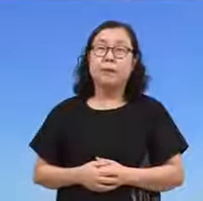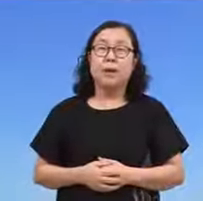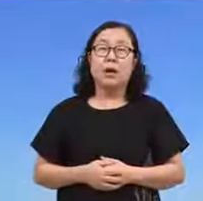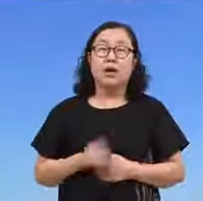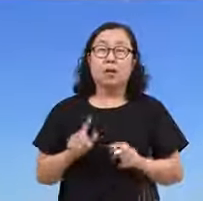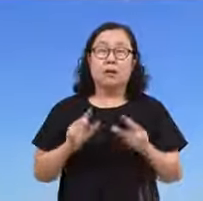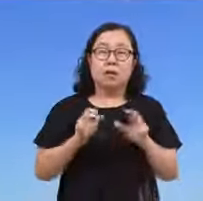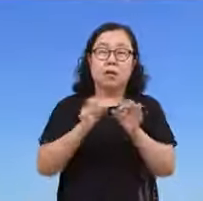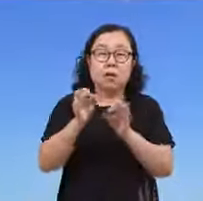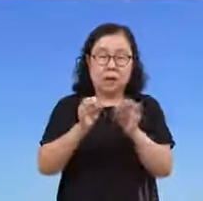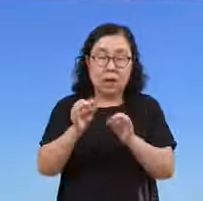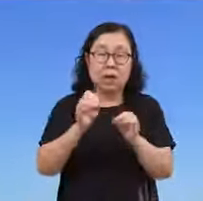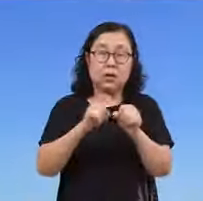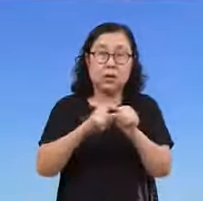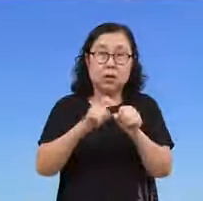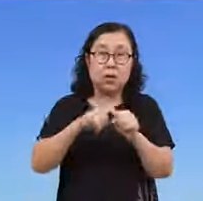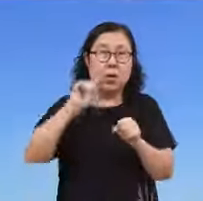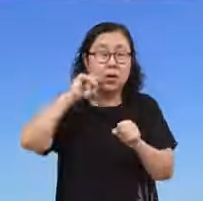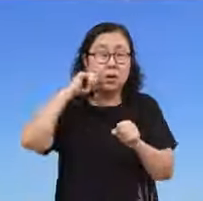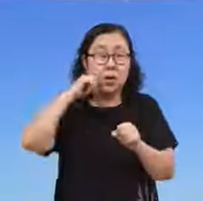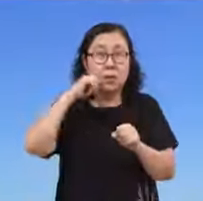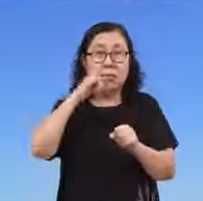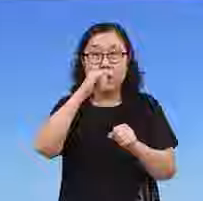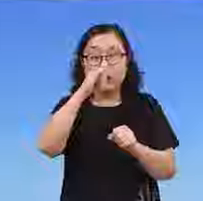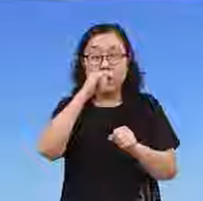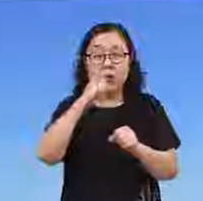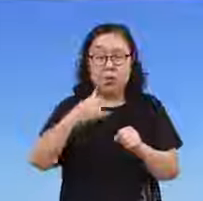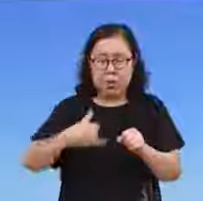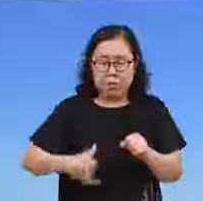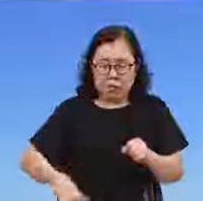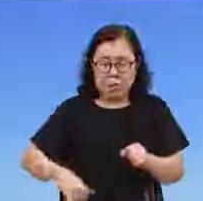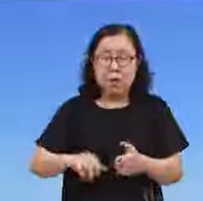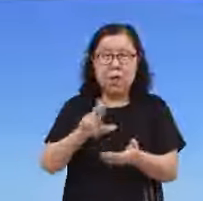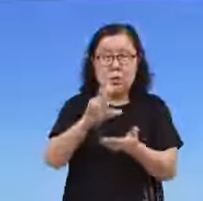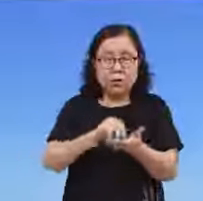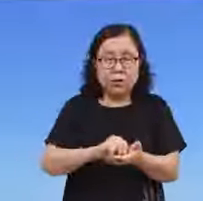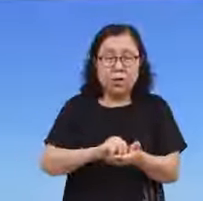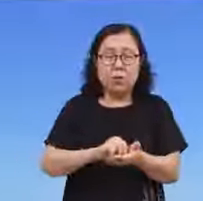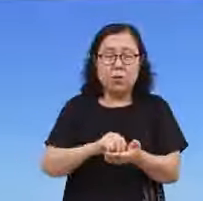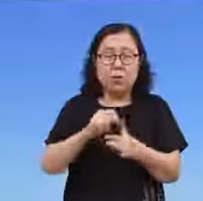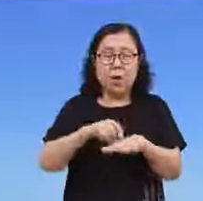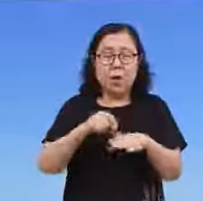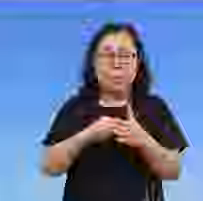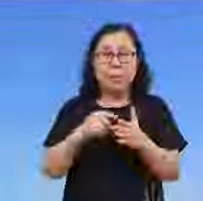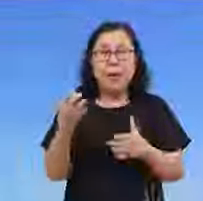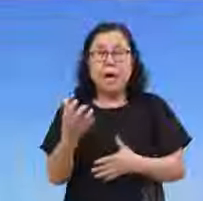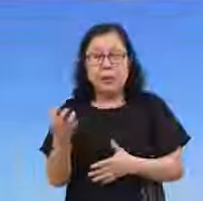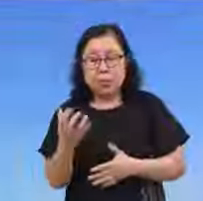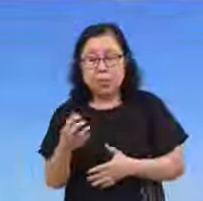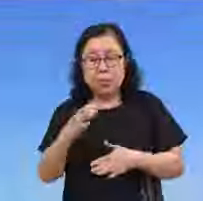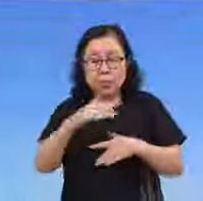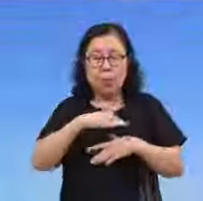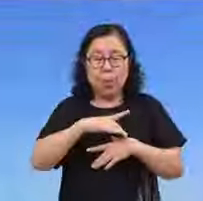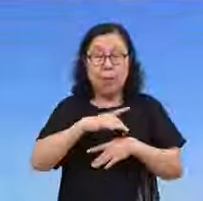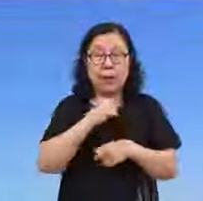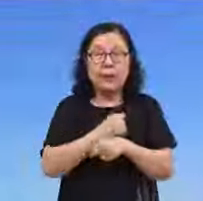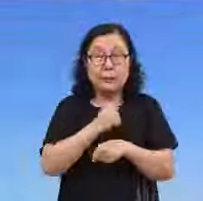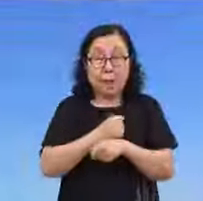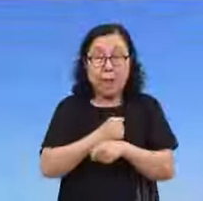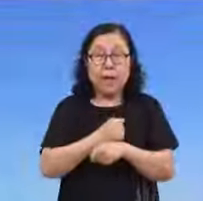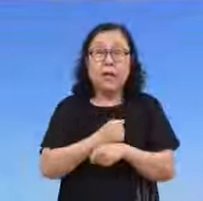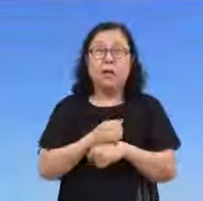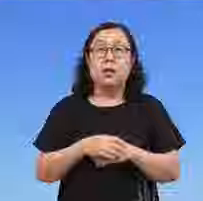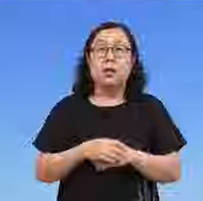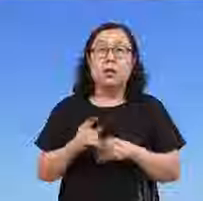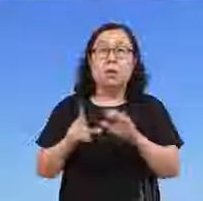이처럼 지금 경제적으로 고통당하고 이런저런 어려움을 겪고 자녀 문제로 지금 씨름하고 이런 것들도 우리를 두렵게